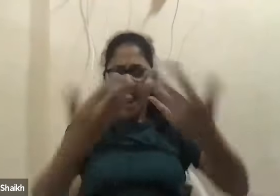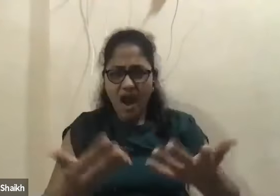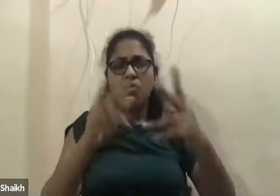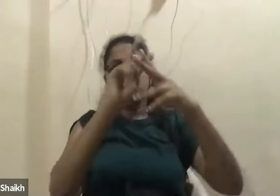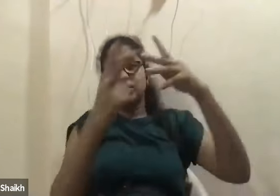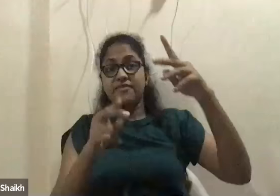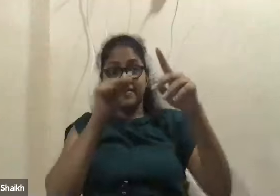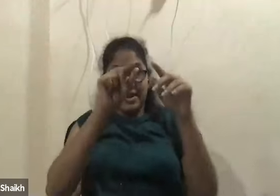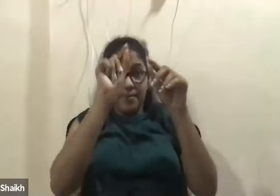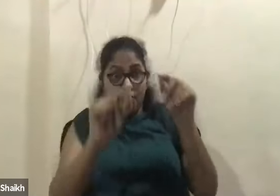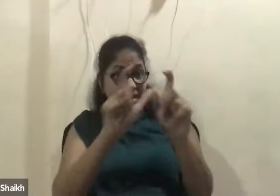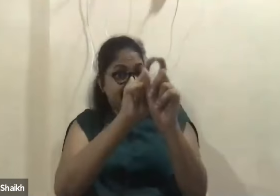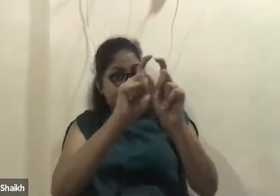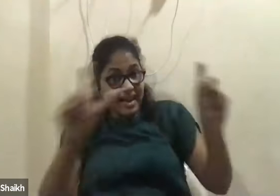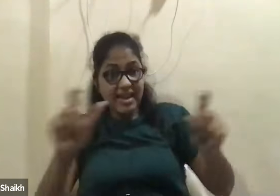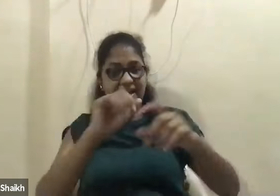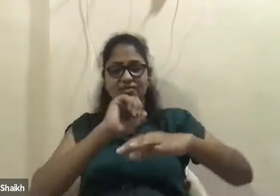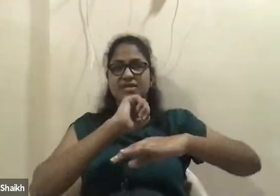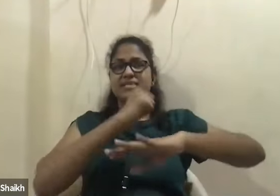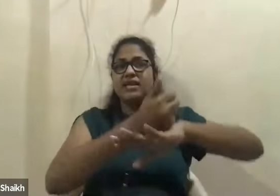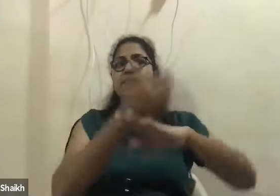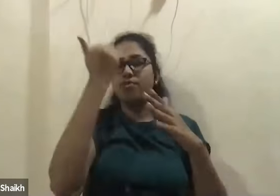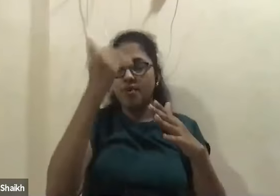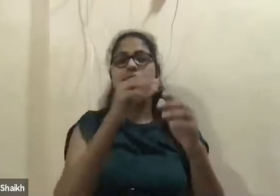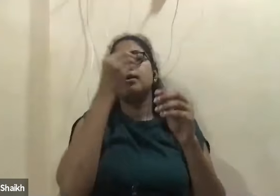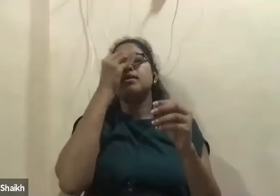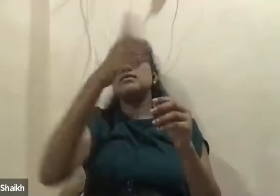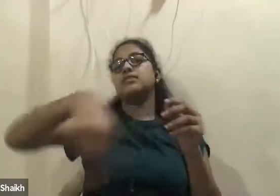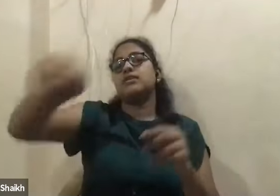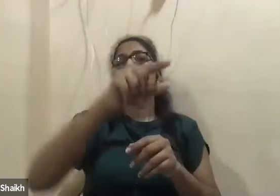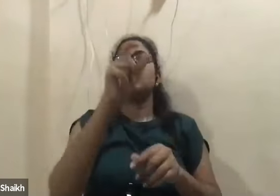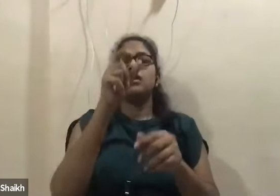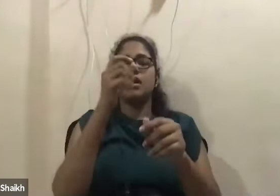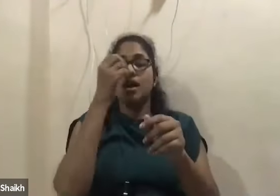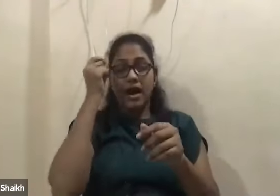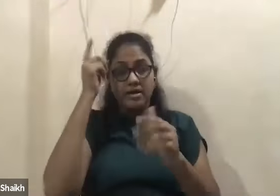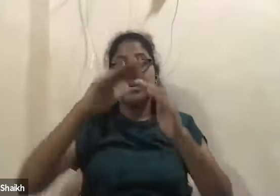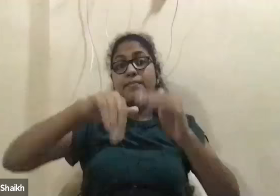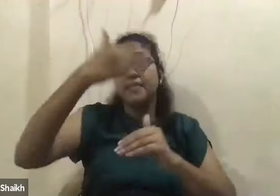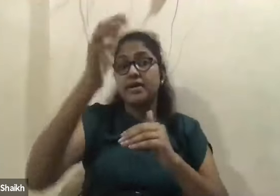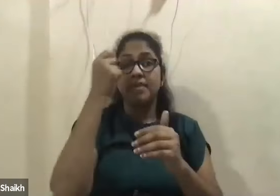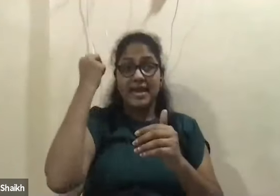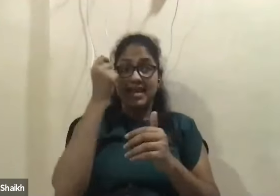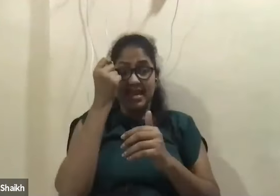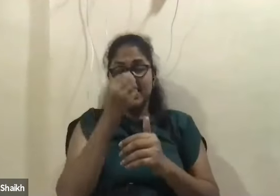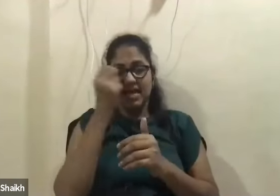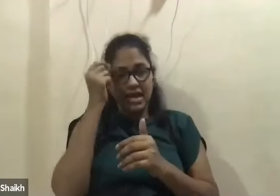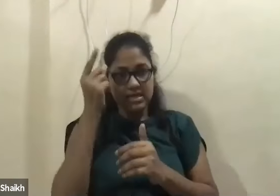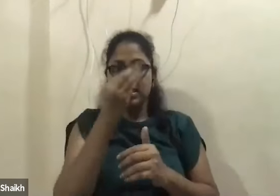क्यों बना रहे हैं इस ट्रस्ट को, तो उतना आसानी होगी समझने में बाद में कि इसका पर्पस क्या था और ट्रस्टी उस पर्पस को